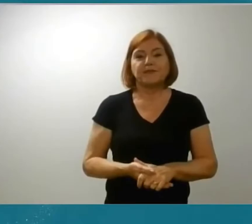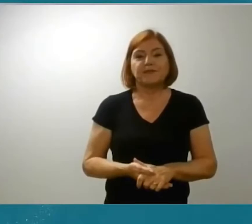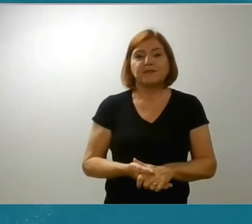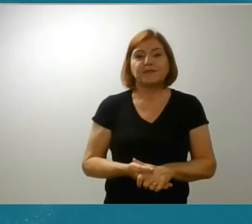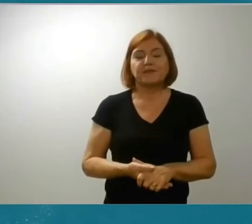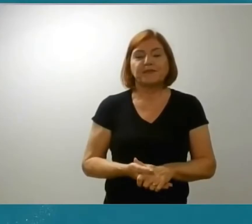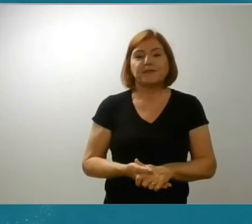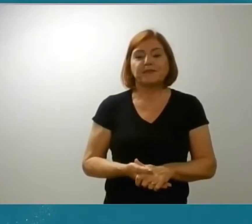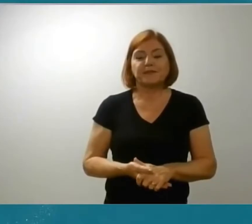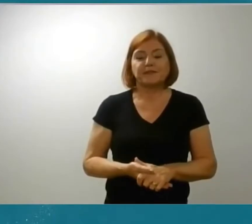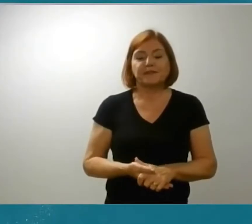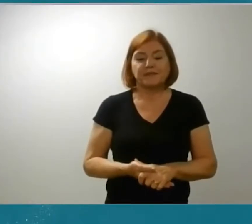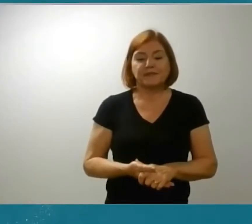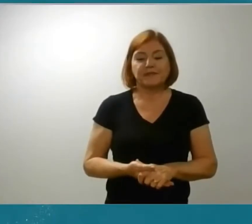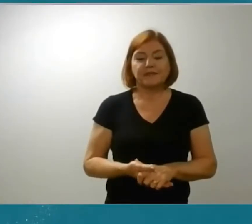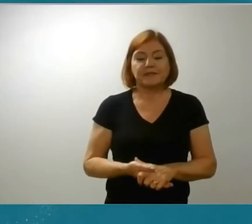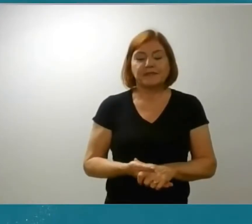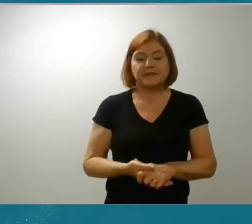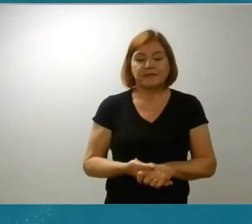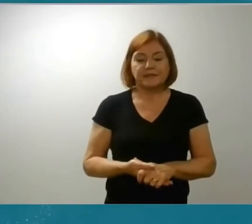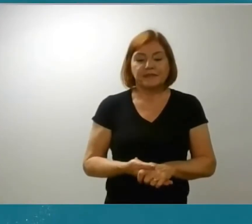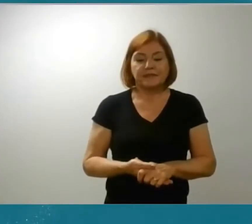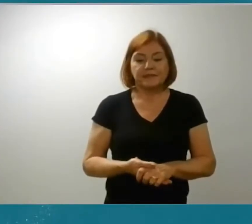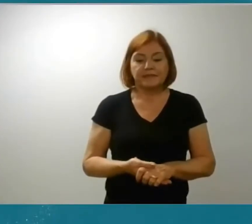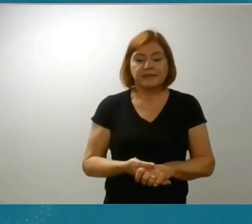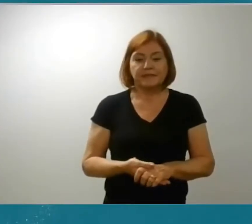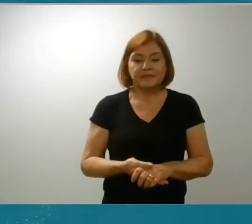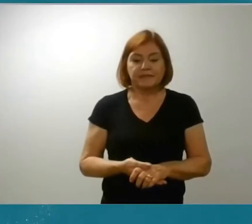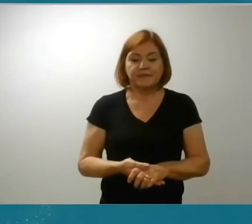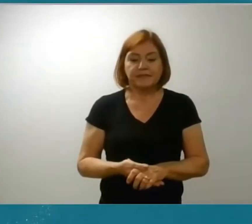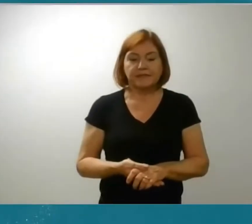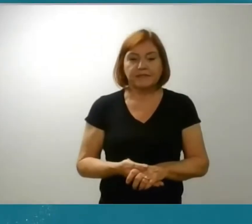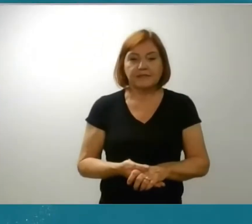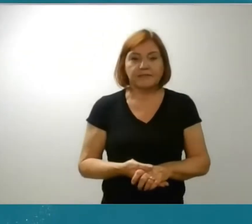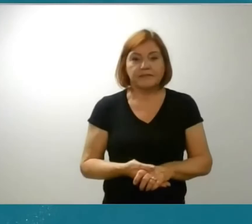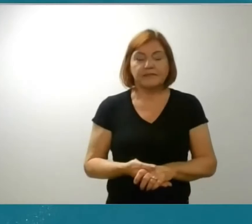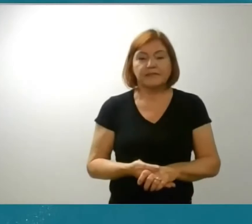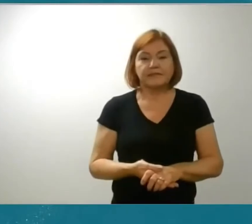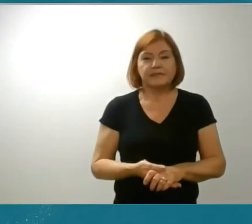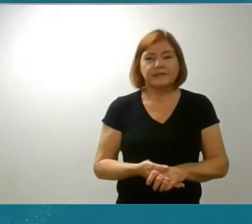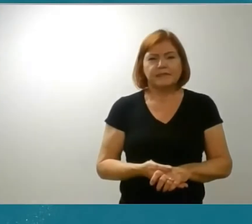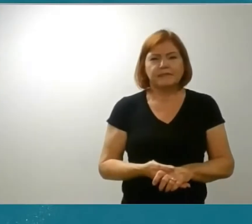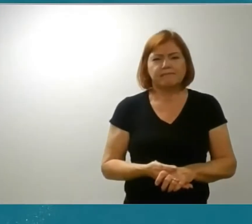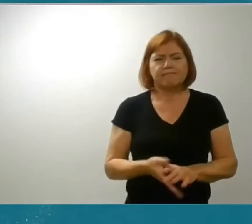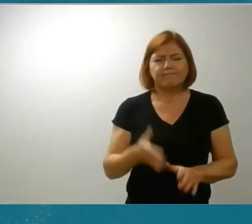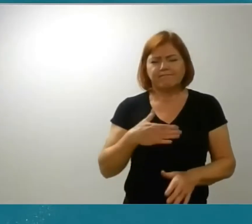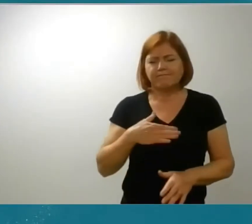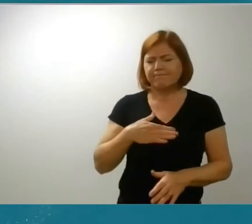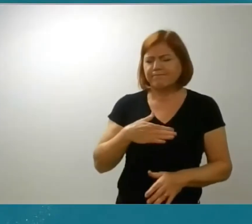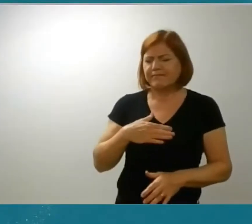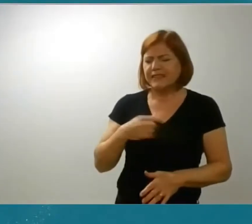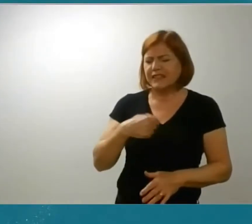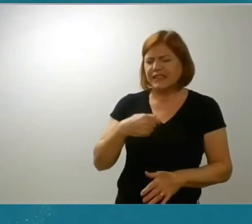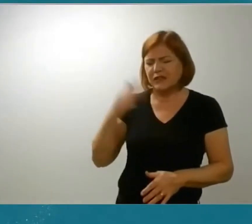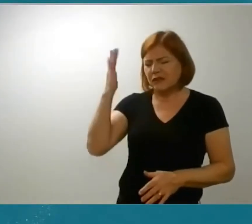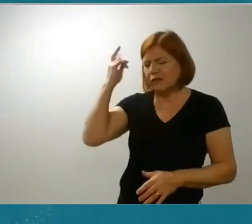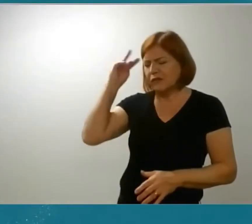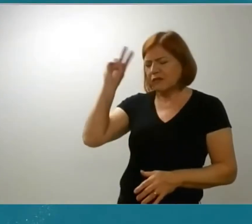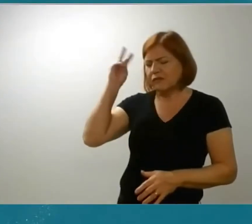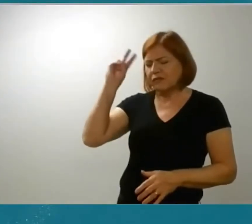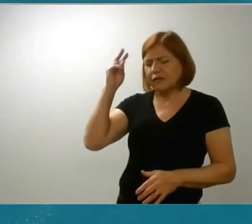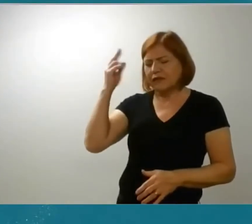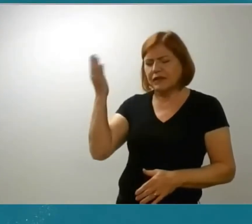resolver todos os problemas de desordem nessa terra. Ó Senhor Jesus. E vamos lá